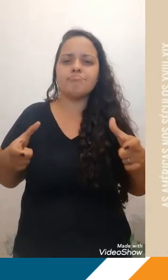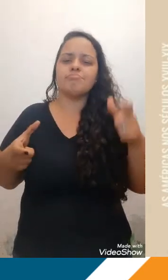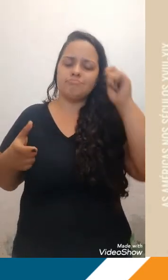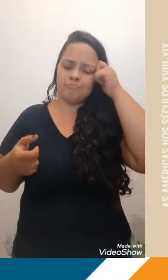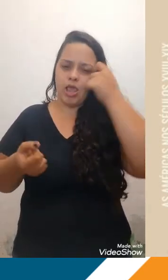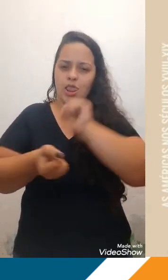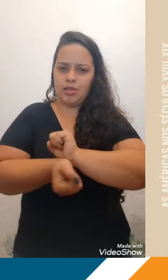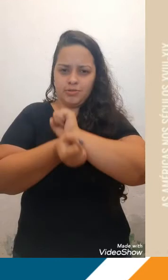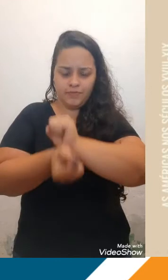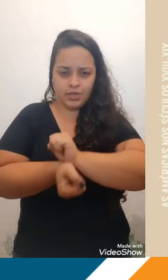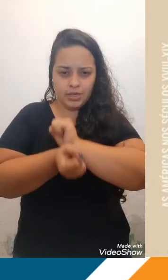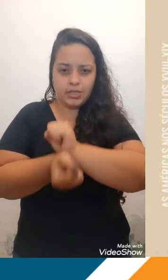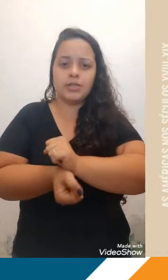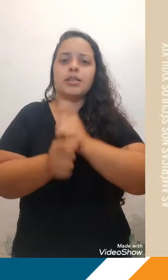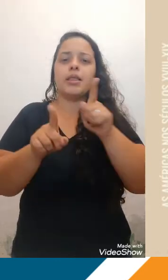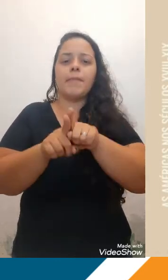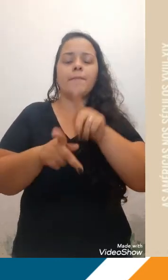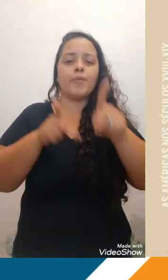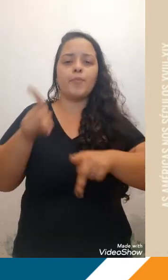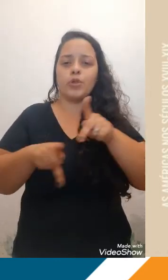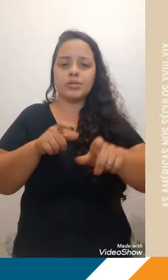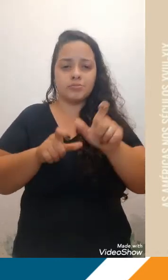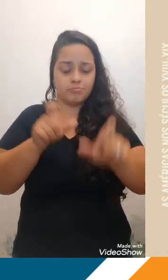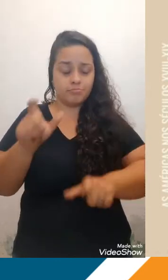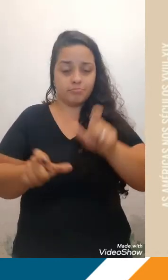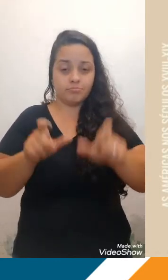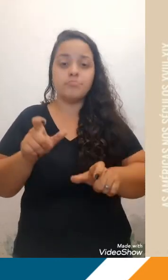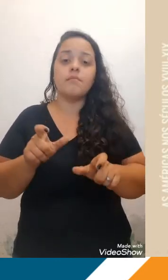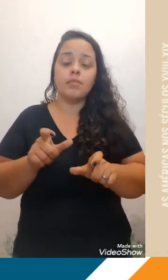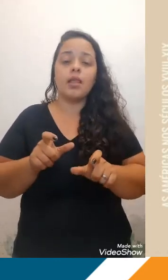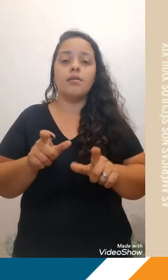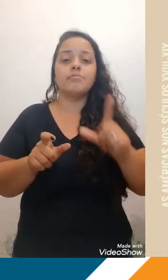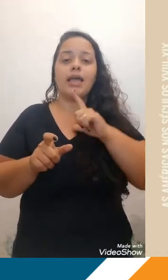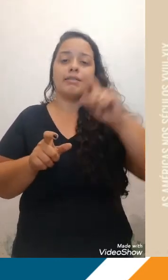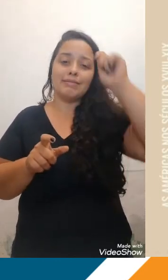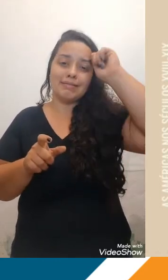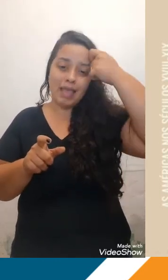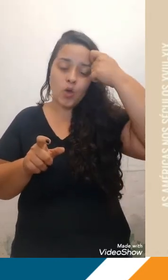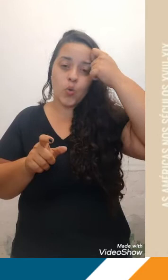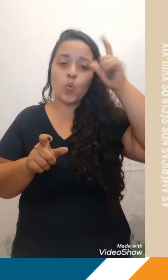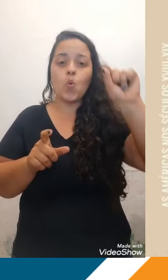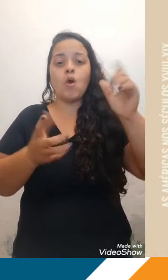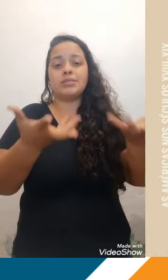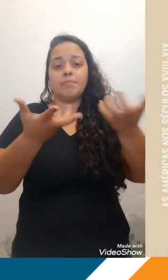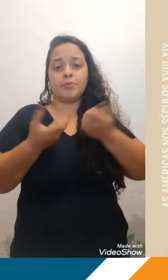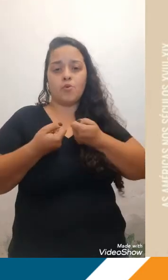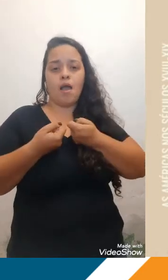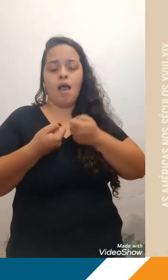de obra escrava africana, com populações expressivas de negros trazidos da